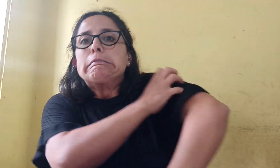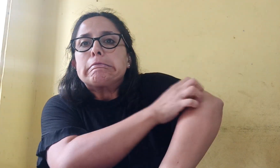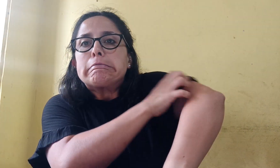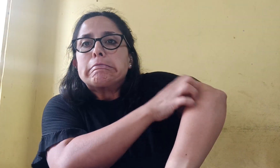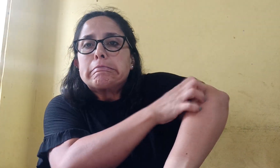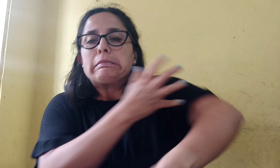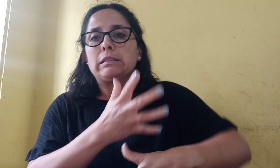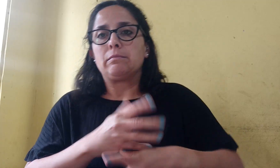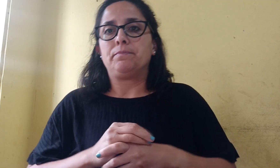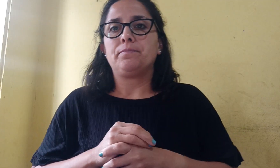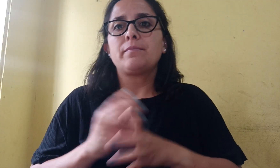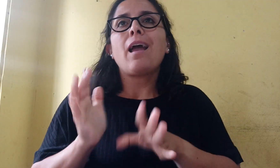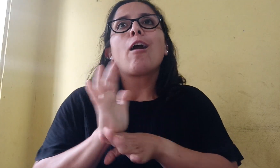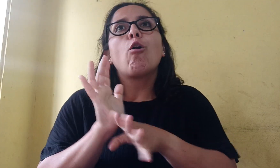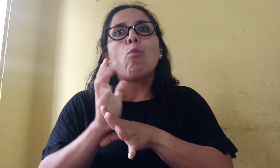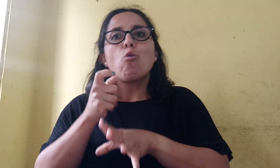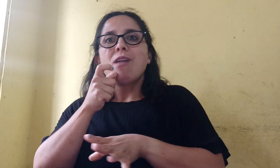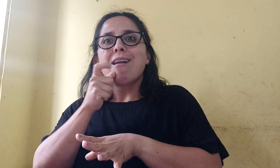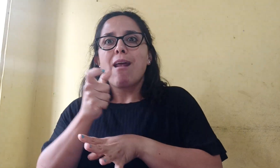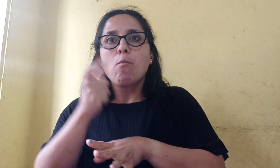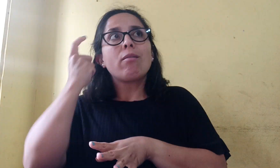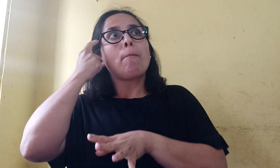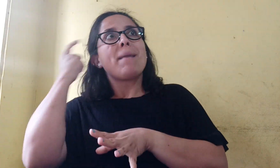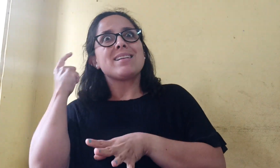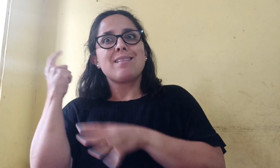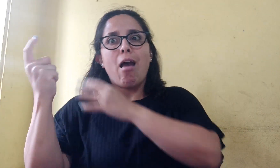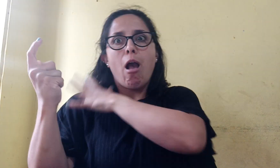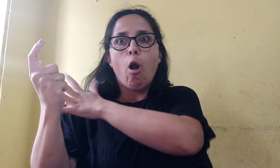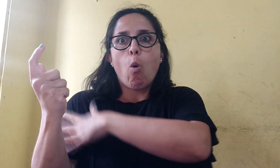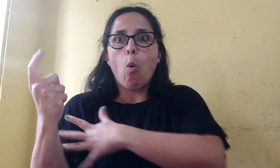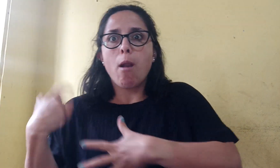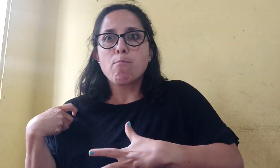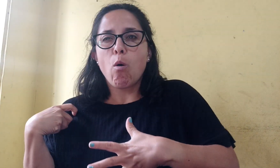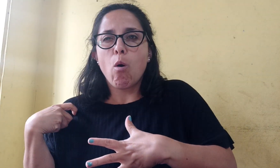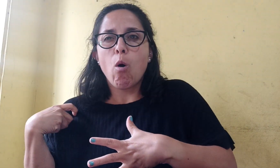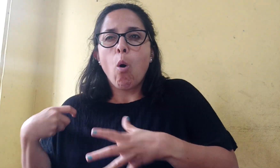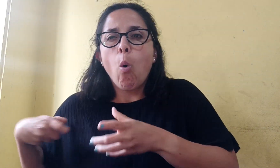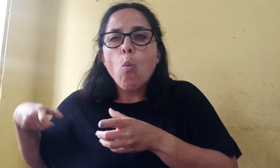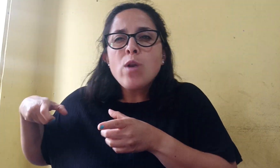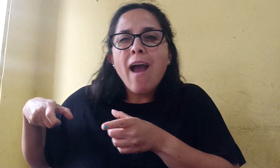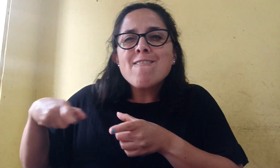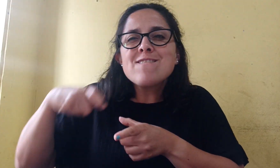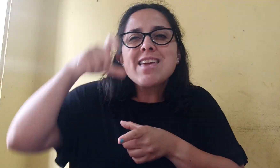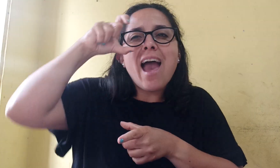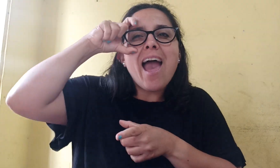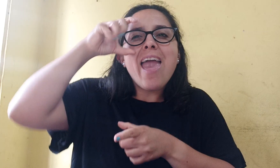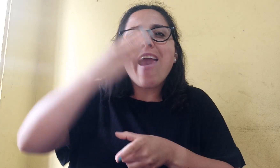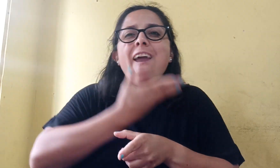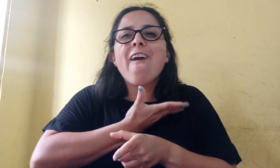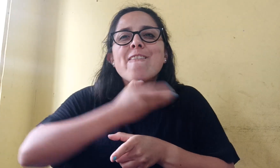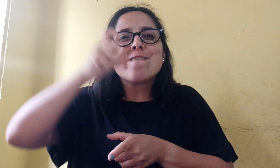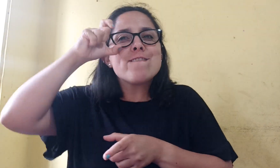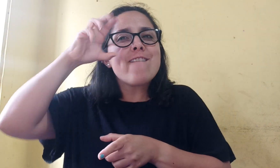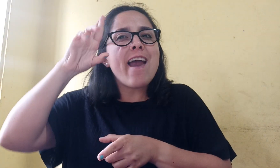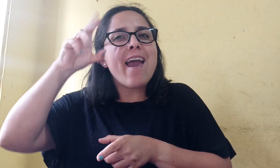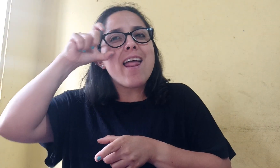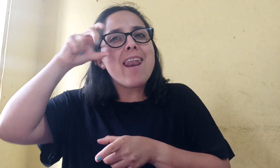sería toda una respuesta elaborada que va a ir ahora por una vía eferente, ¿sí?, desde el sistema nervioso